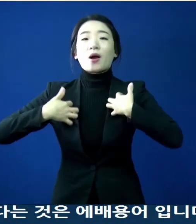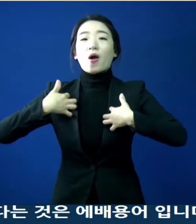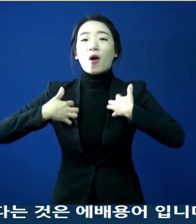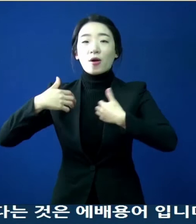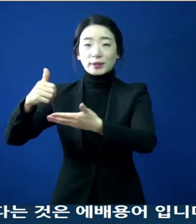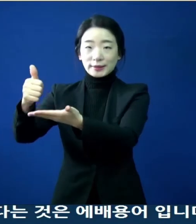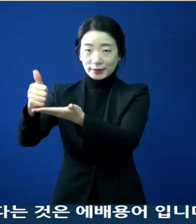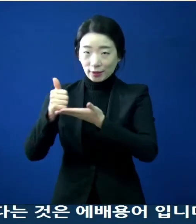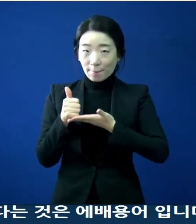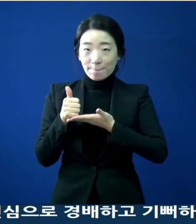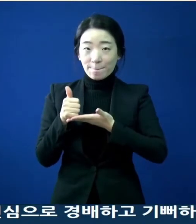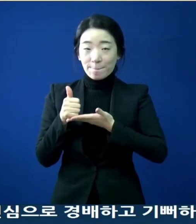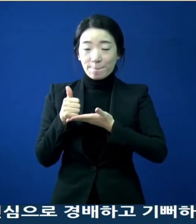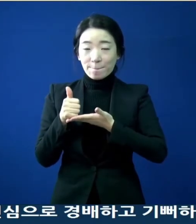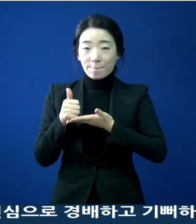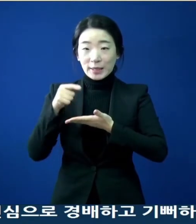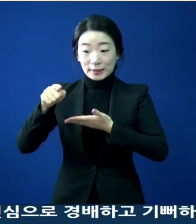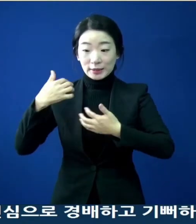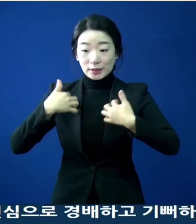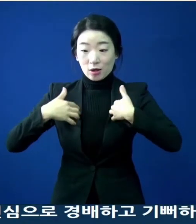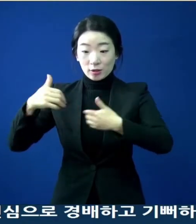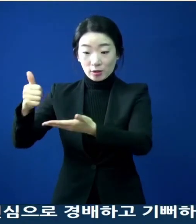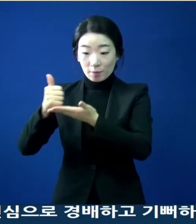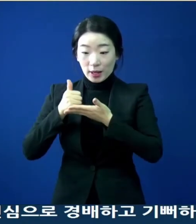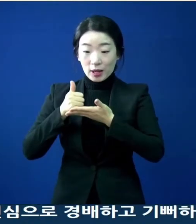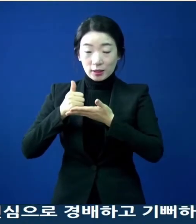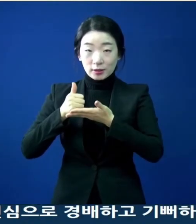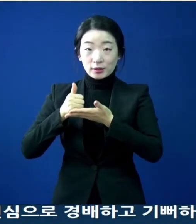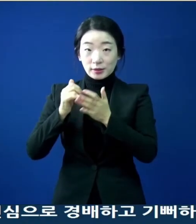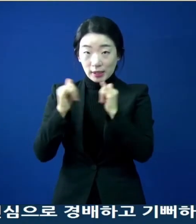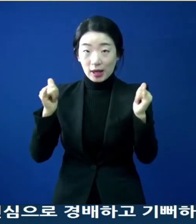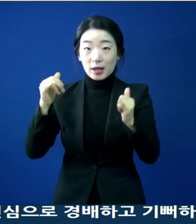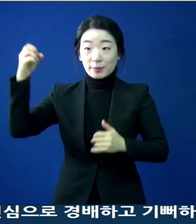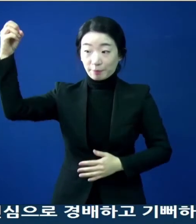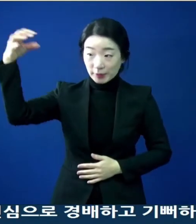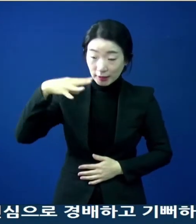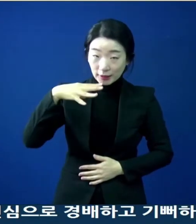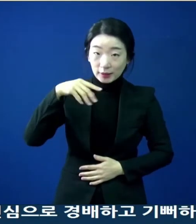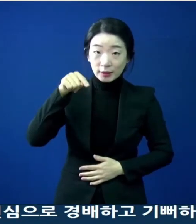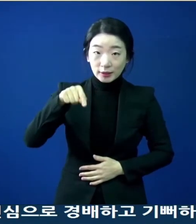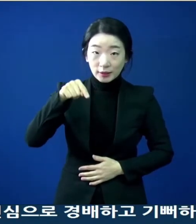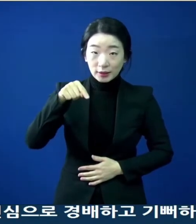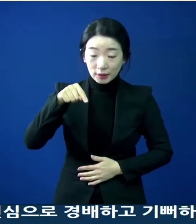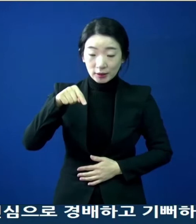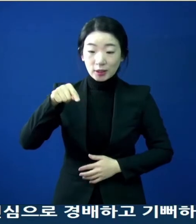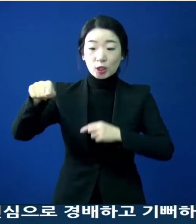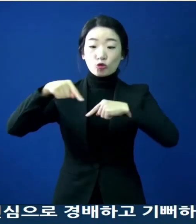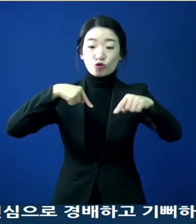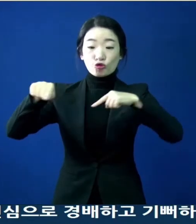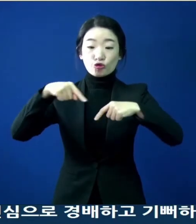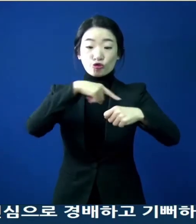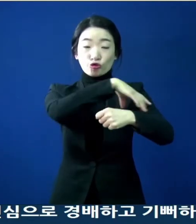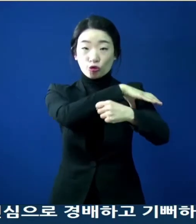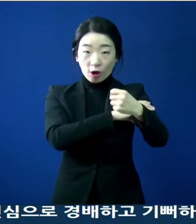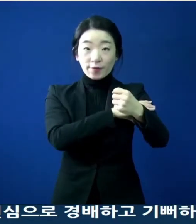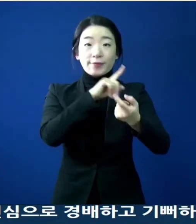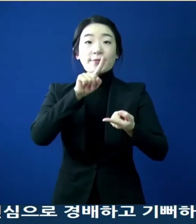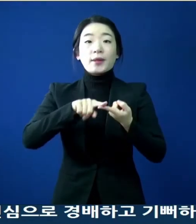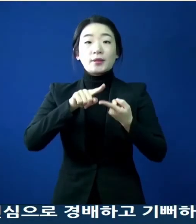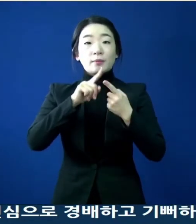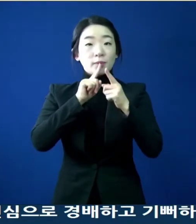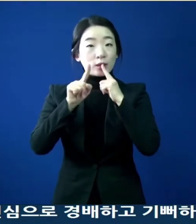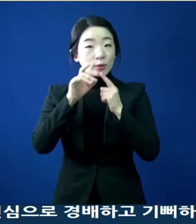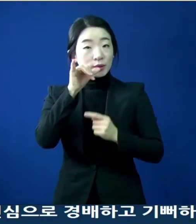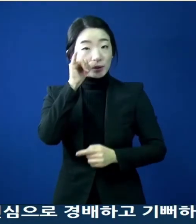그 빛이 이 세상의 주인이 되고 모든 것을 만든 그 주인 주권의 빛이었는데,